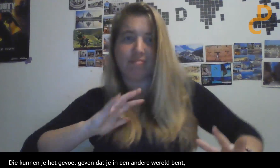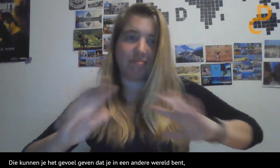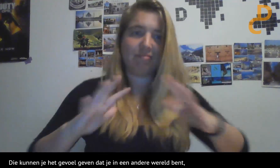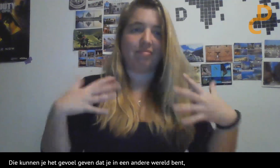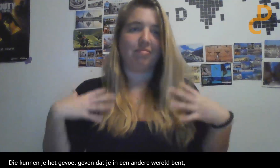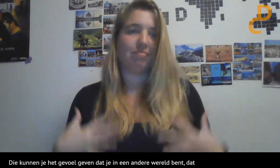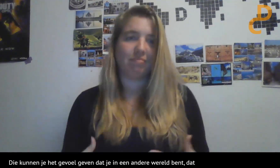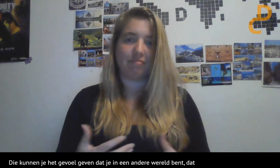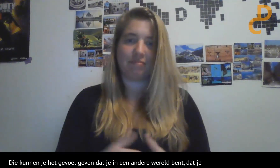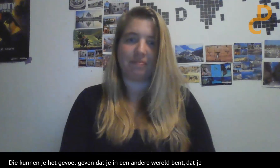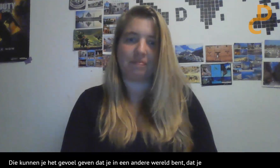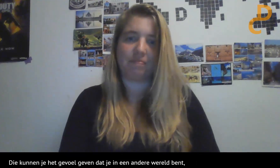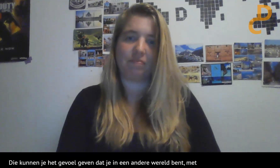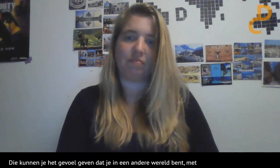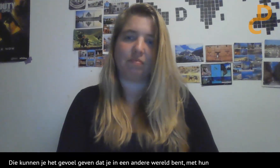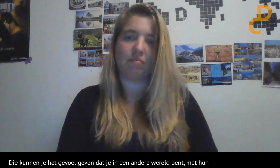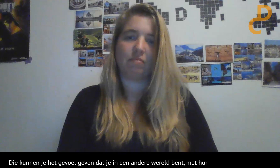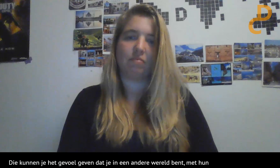mimiek en hun lichaamstaal.